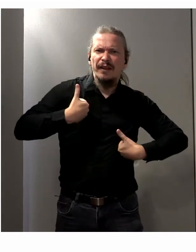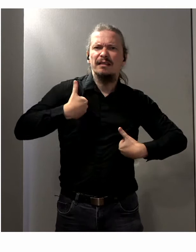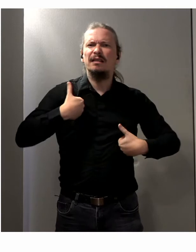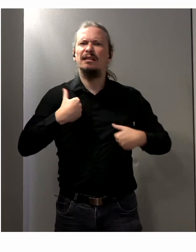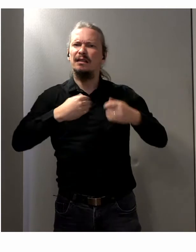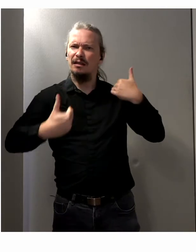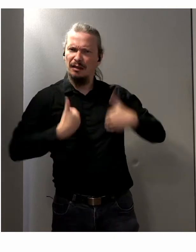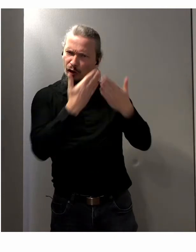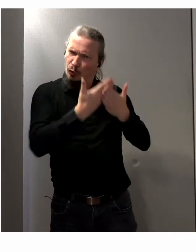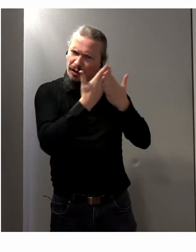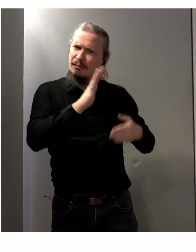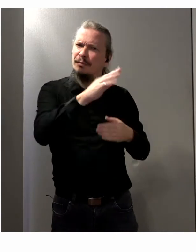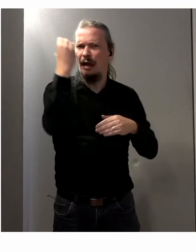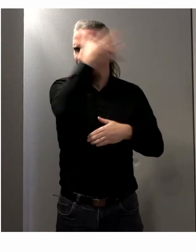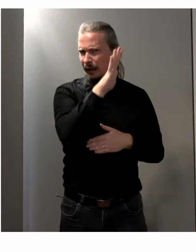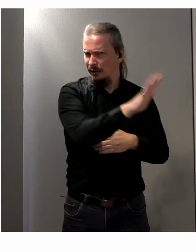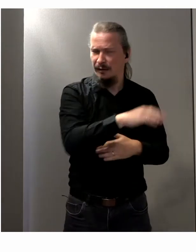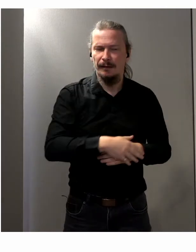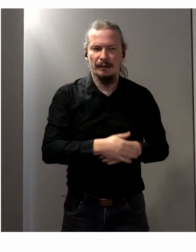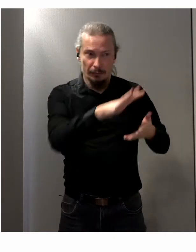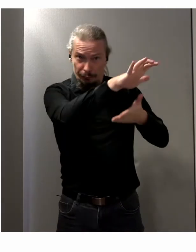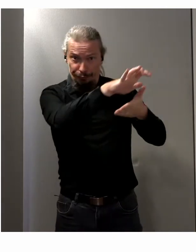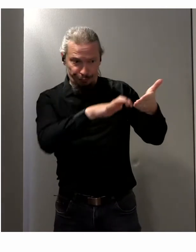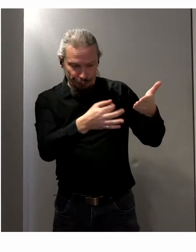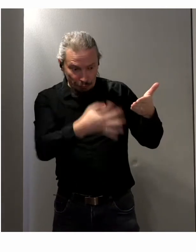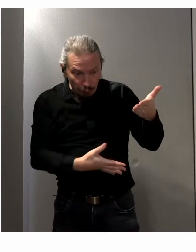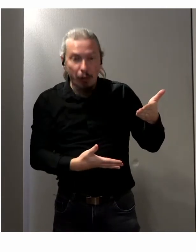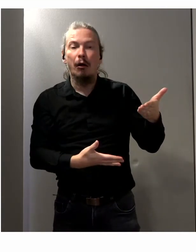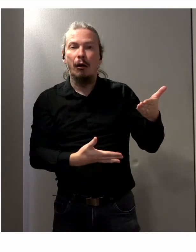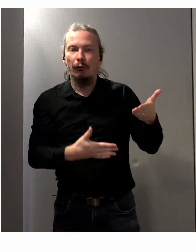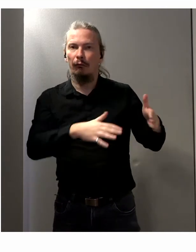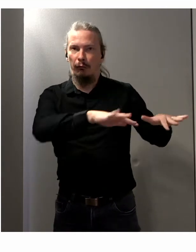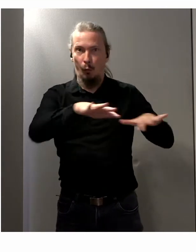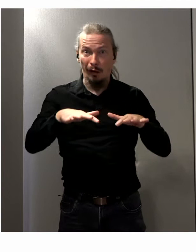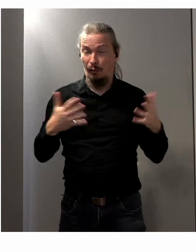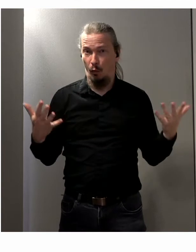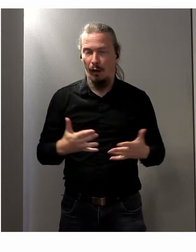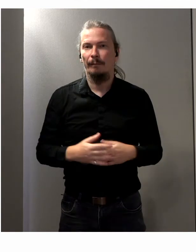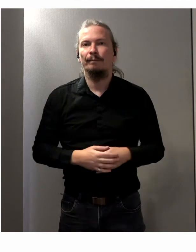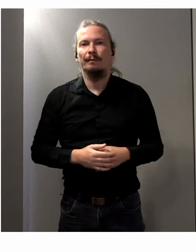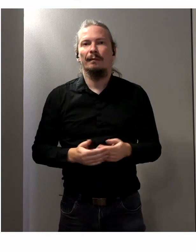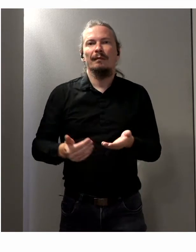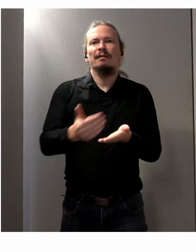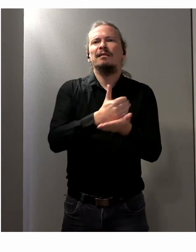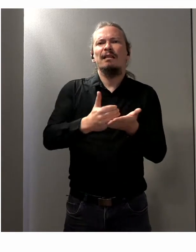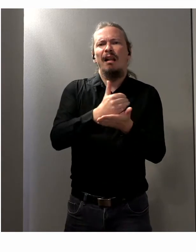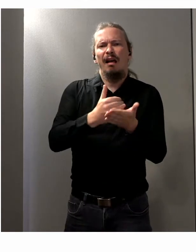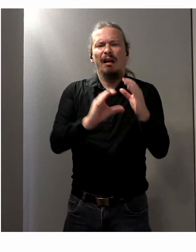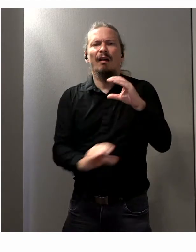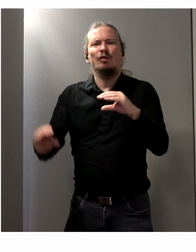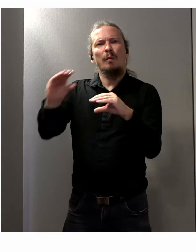Studies aux États-Unis qui a montré que en moyenne, il y a 23% de revenus